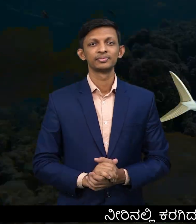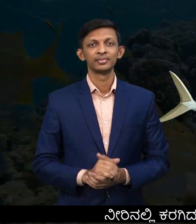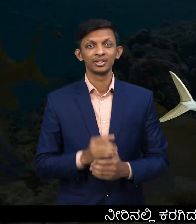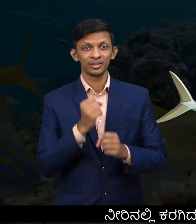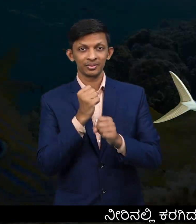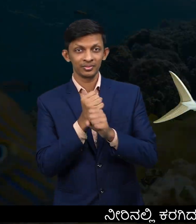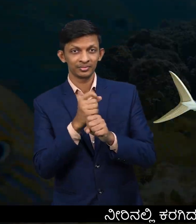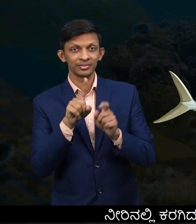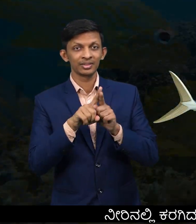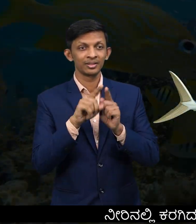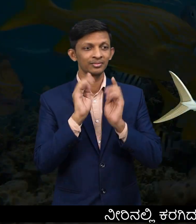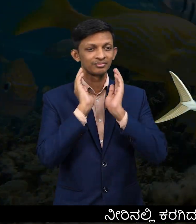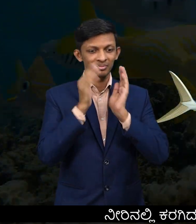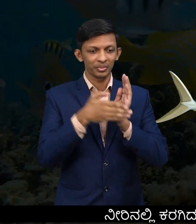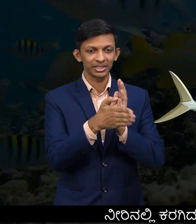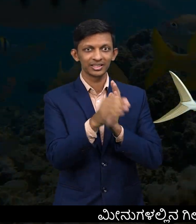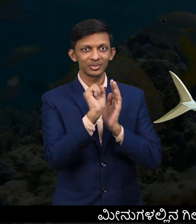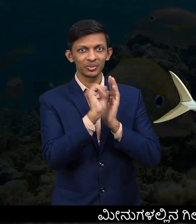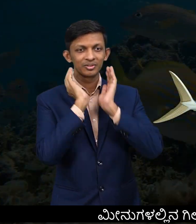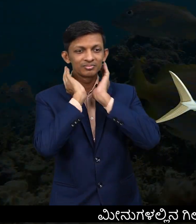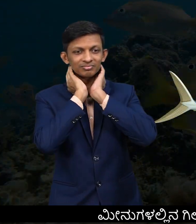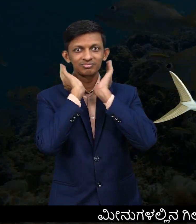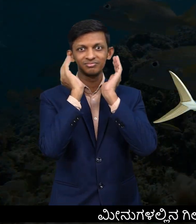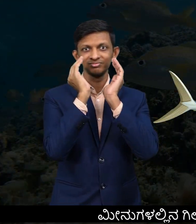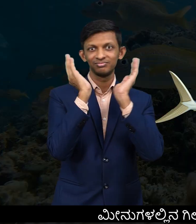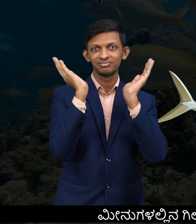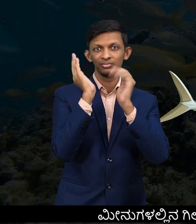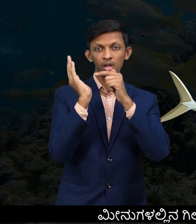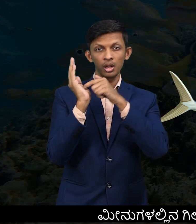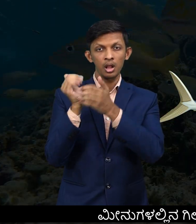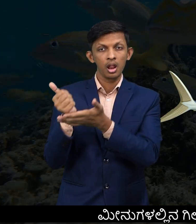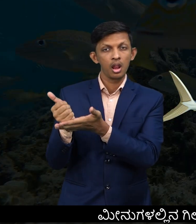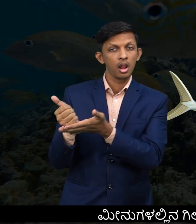ಕರಗಿದ ಆಮ್ಲಜನಕವನ್ನು ಬಳಸಲು ಮೀನುಗಳಲ್ಲಿನ ಗಿಲ್ಗಳು ಸಹಾಯ ಮಾಡುತ್ತವೆ.